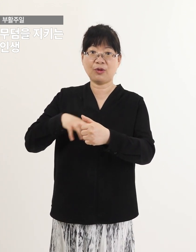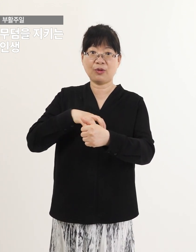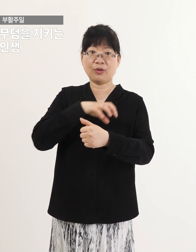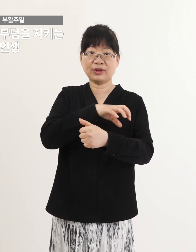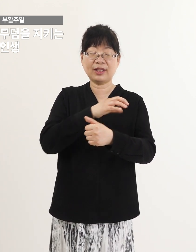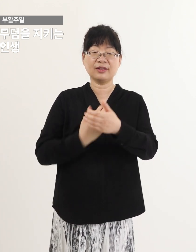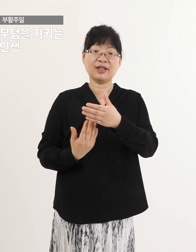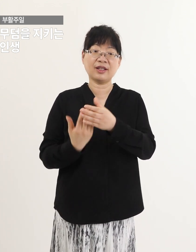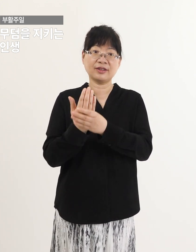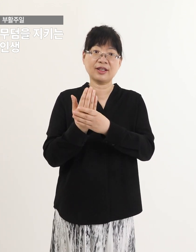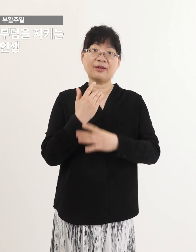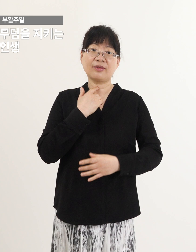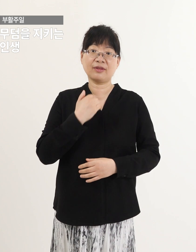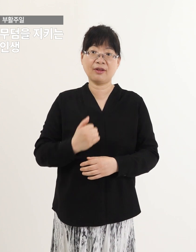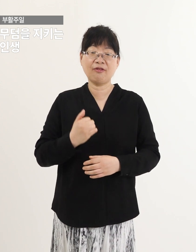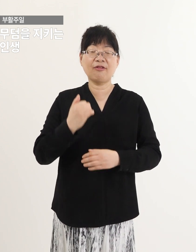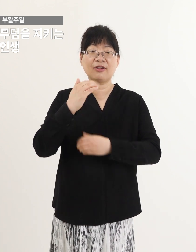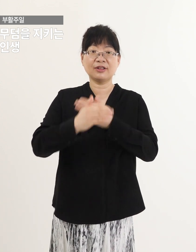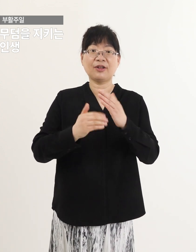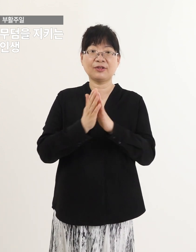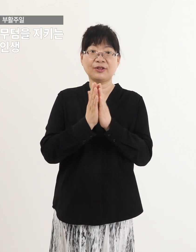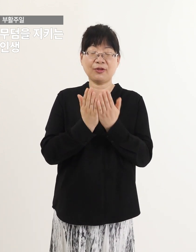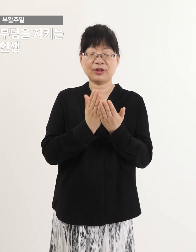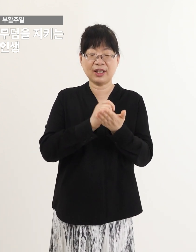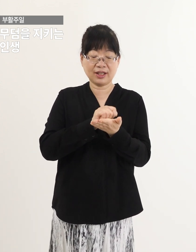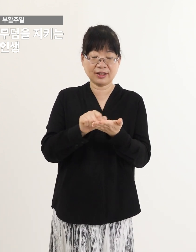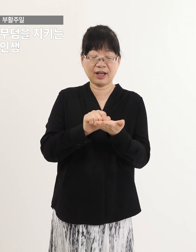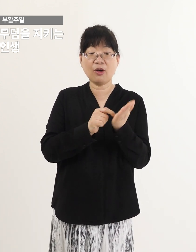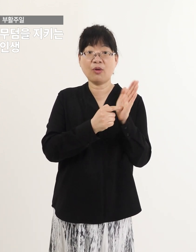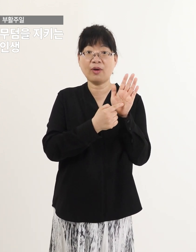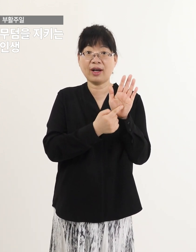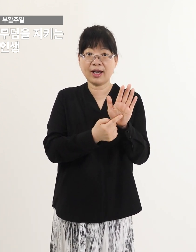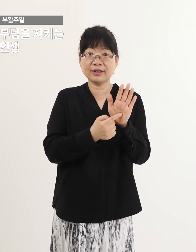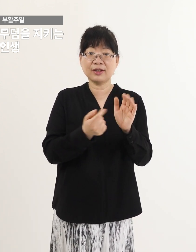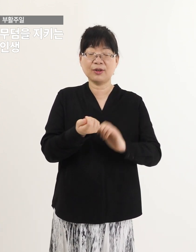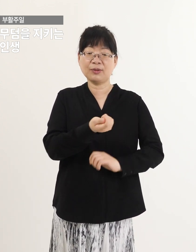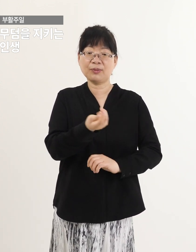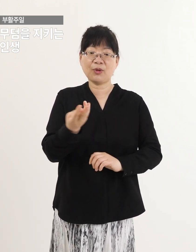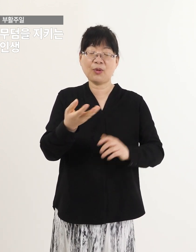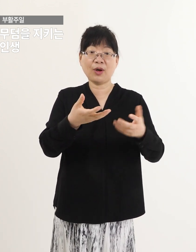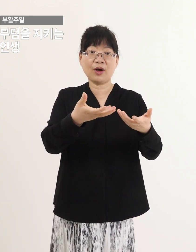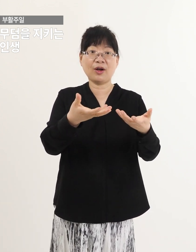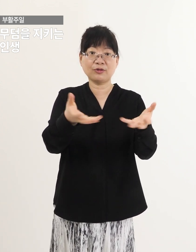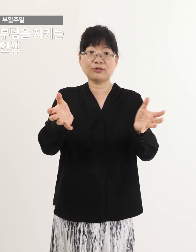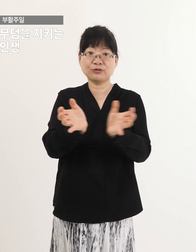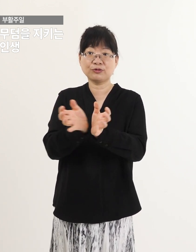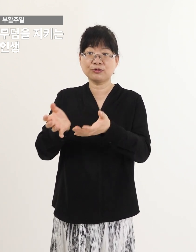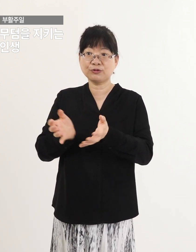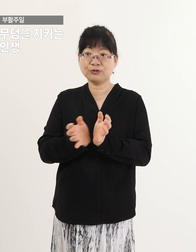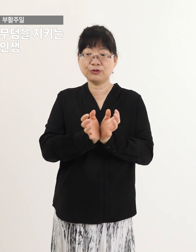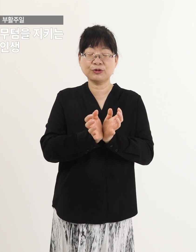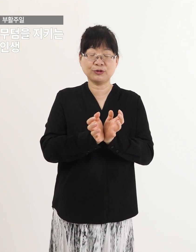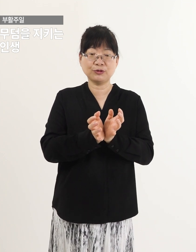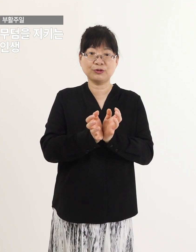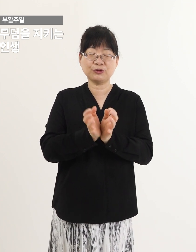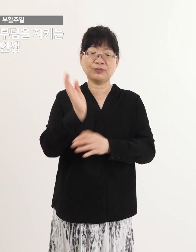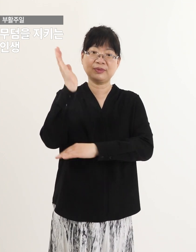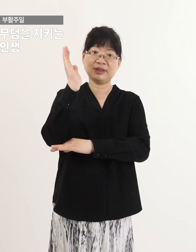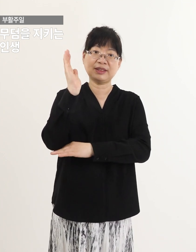언저리에서 일어났던 성경에 기록된 몇 가지 그룹들을 살펴보면서